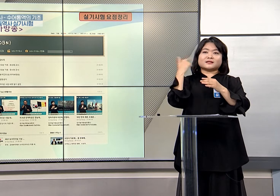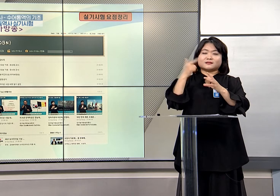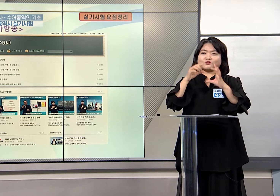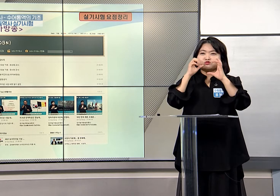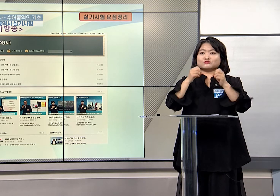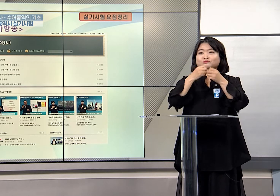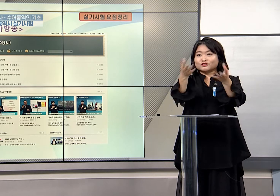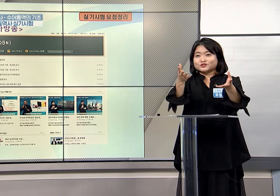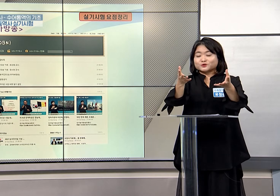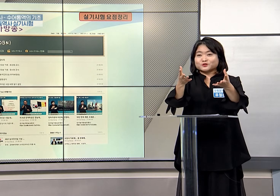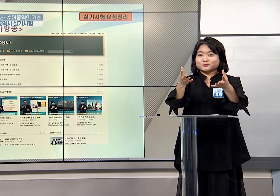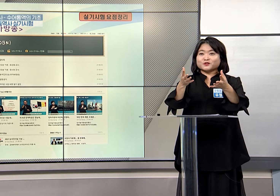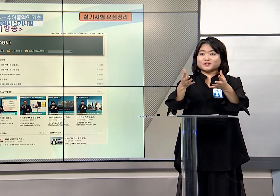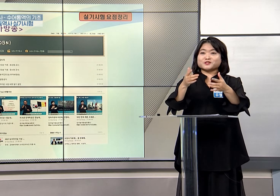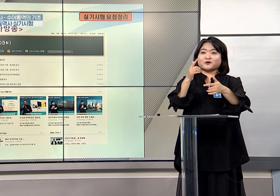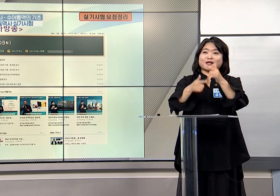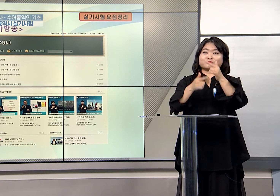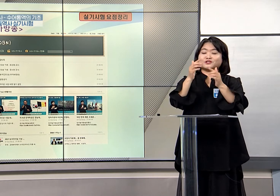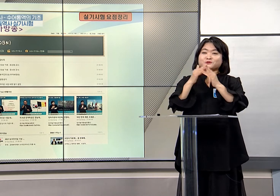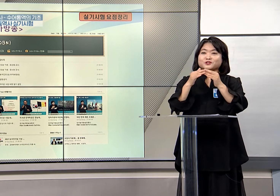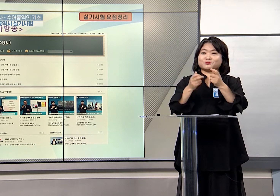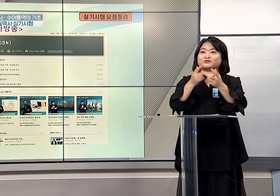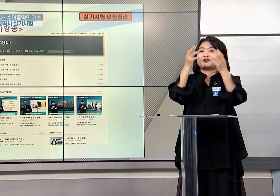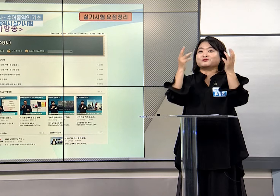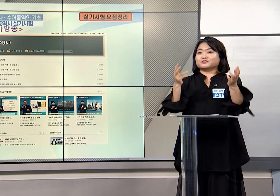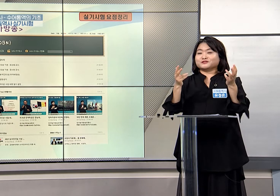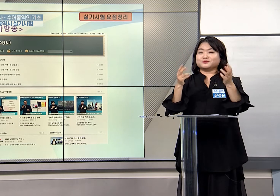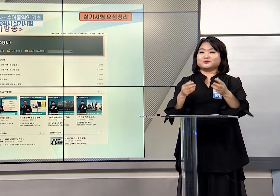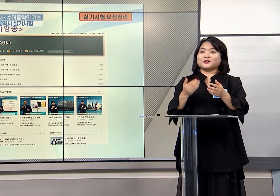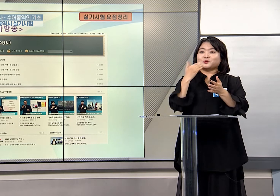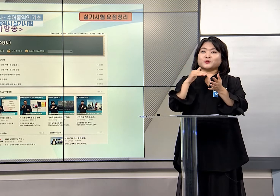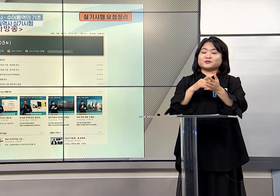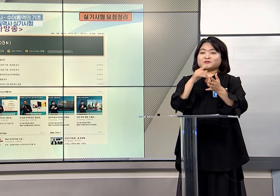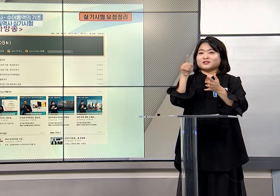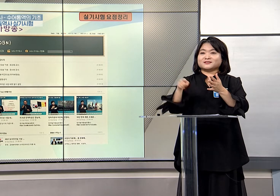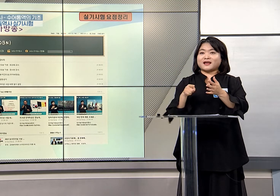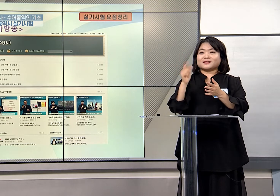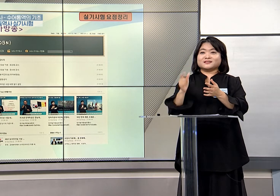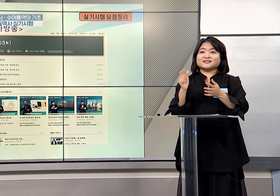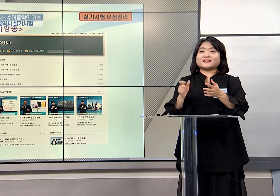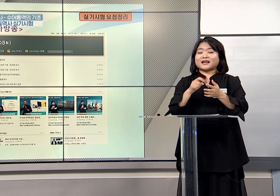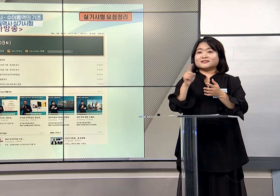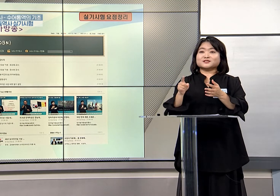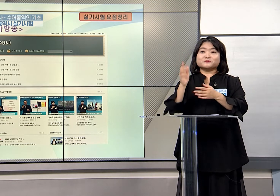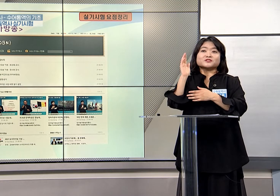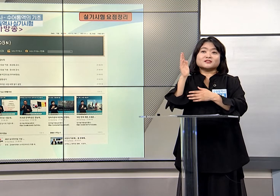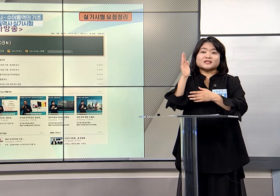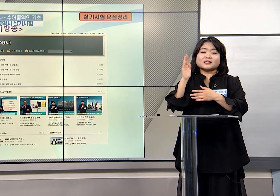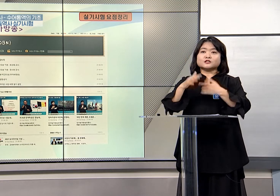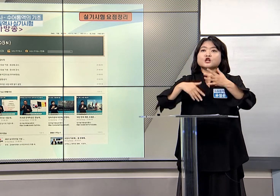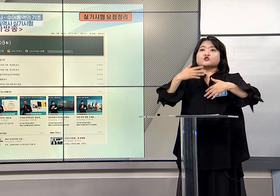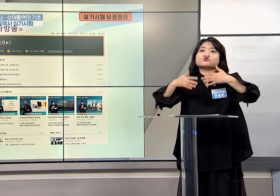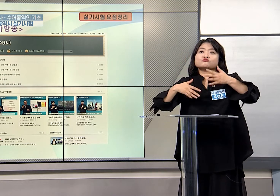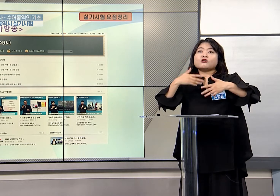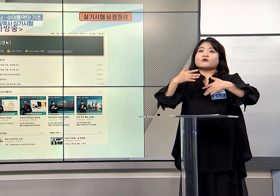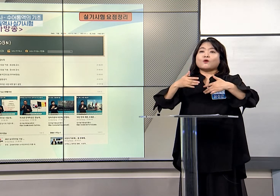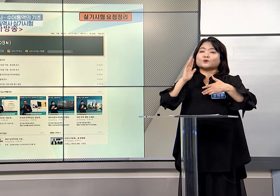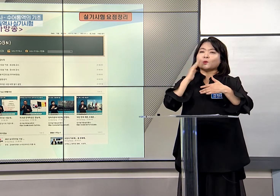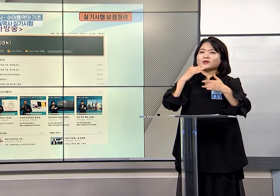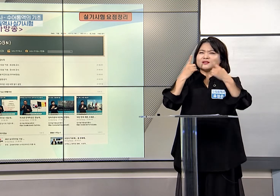나타나 후 무너지고 뭐 있죠. 나무집 지었는데 불태우고 돌집 지었는데 튼튼했다는 뭐 그런 이야기를 수어로 농인이